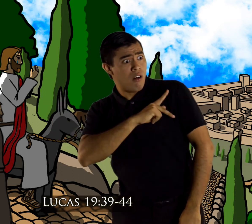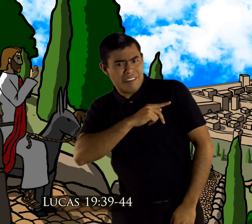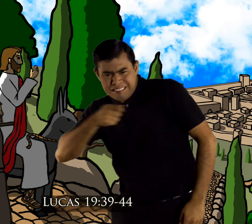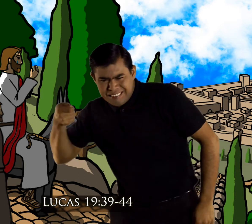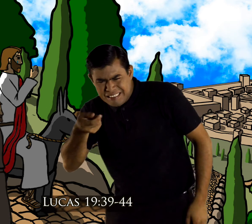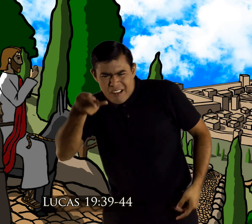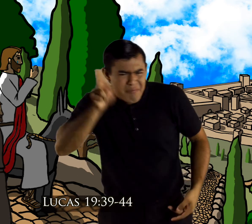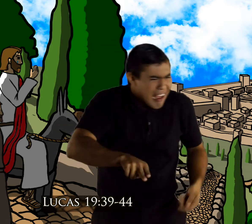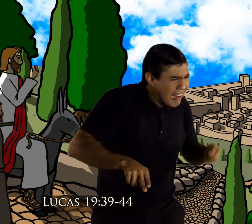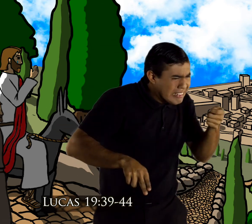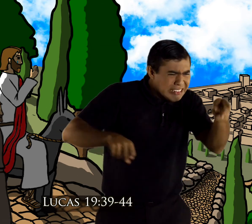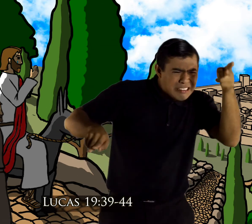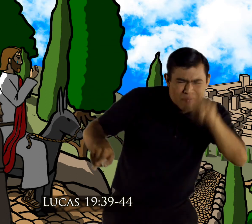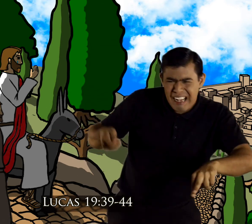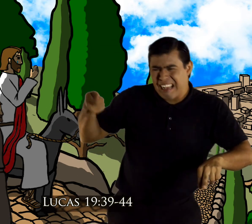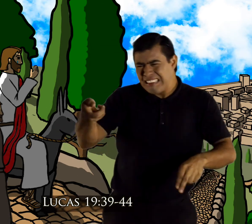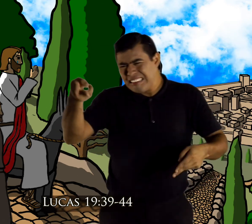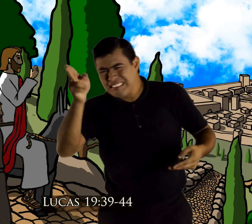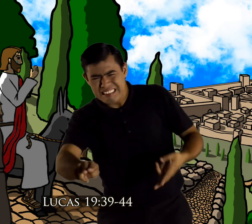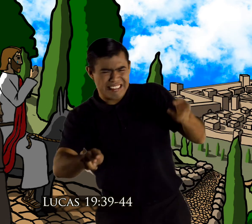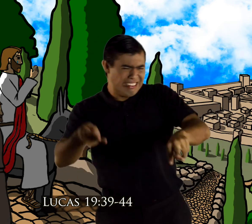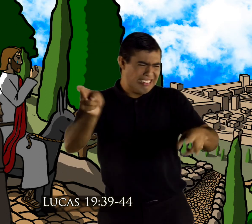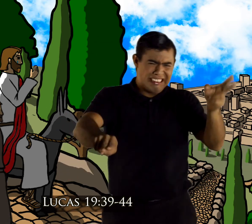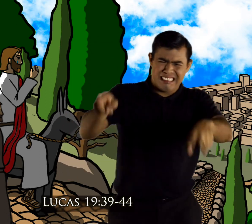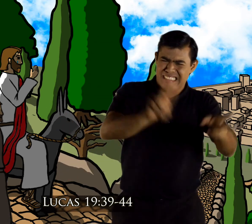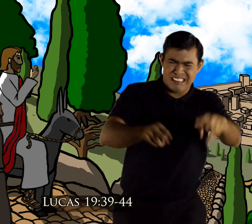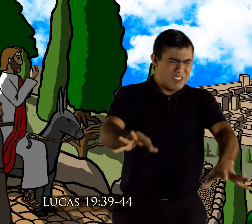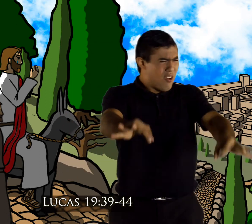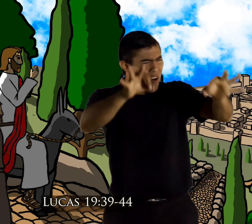se destruirán por completo. ¿Por qué?